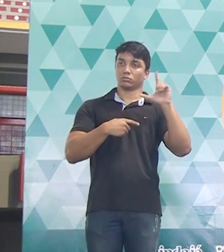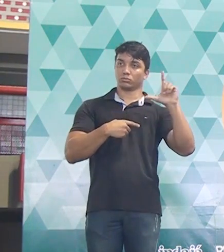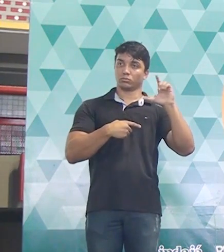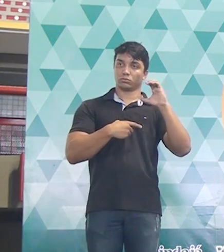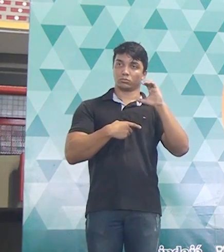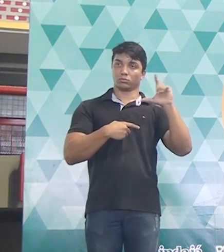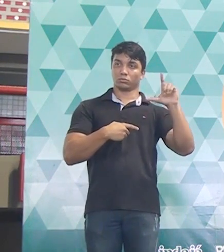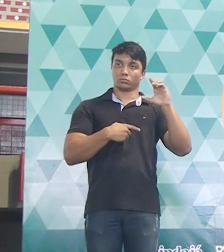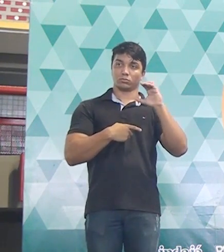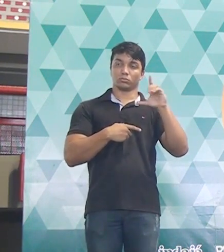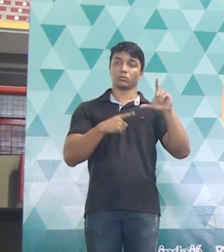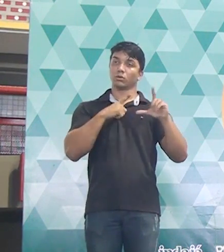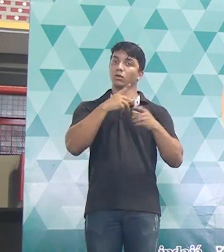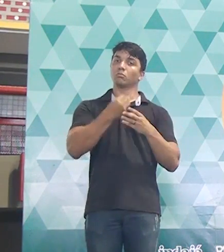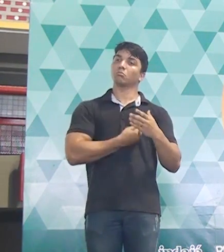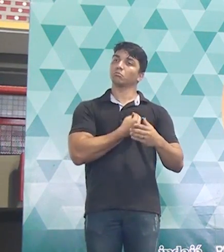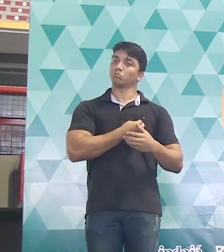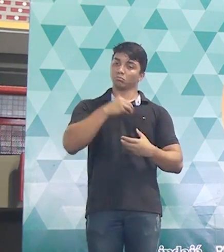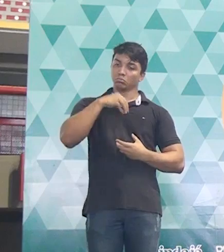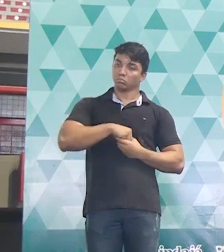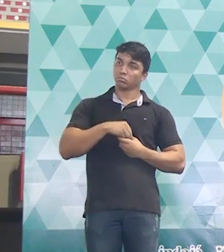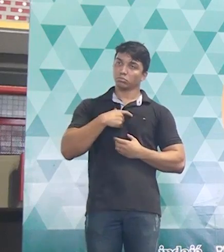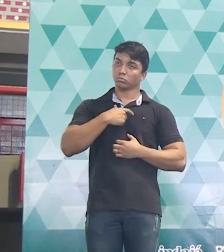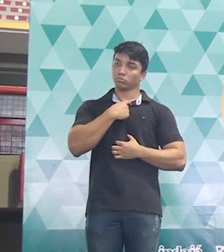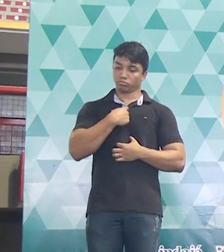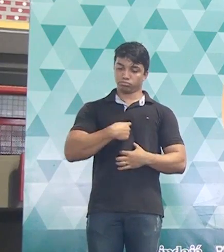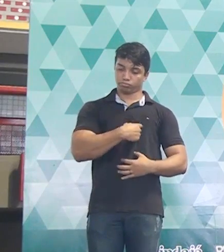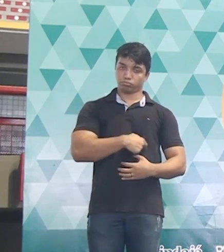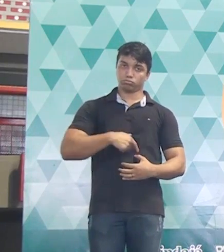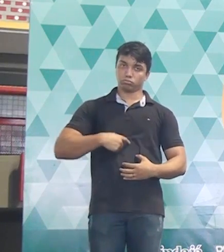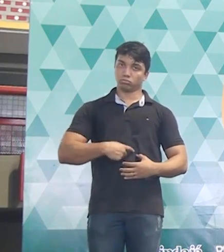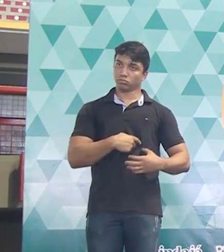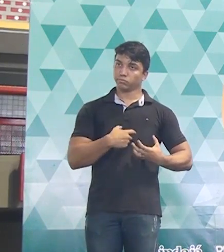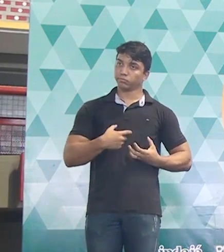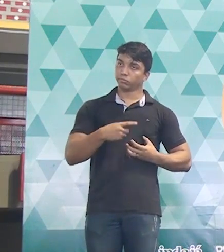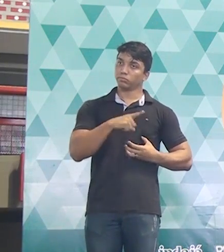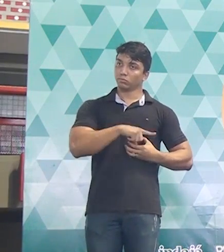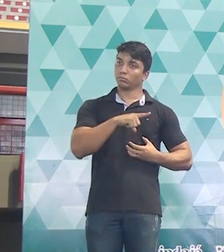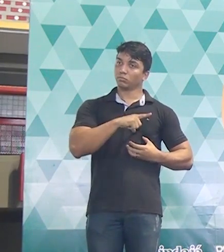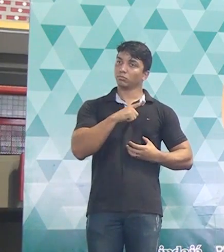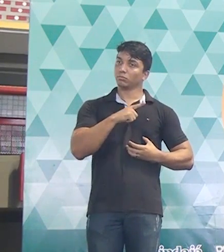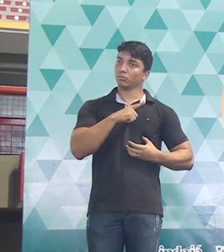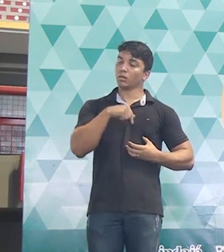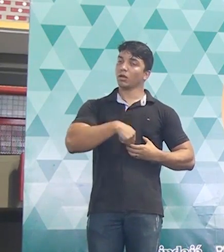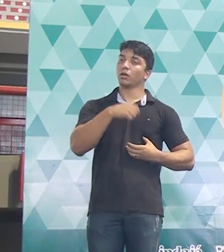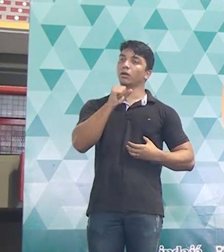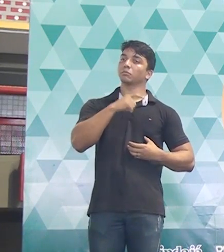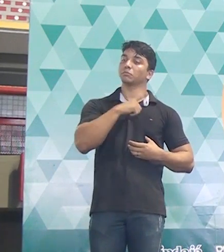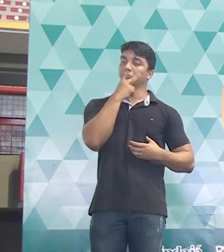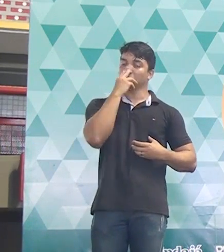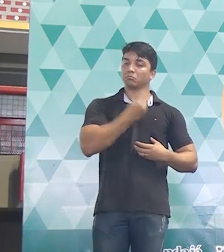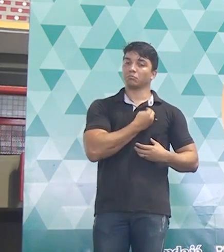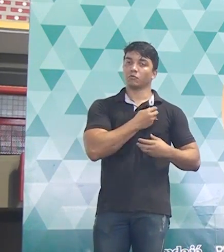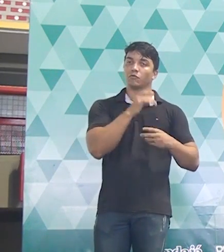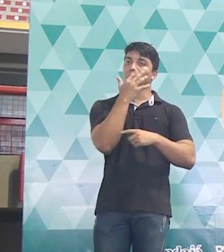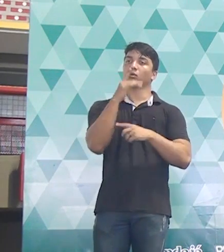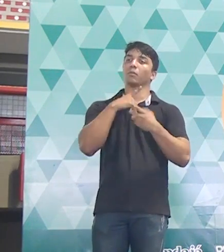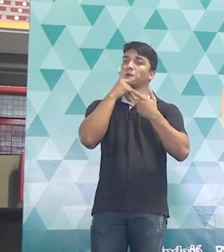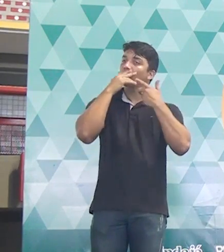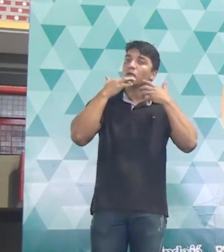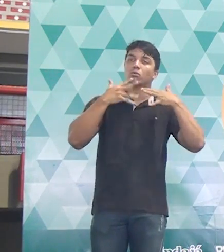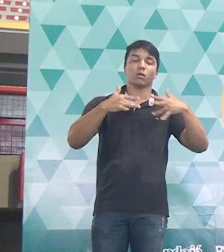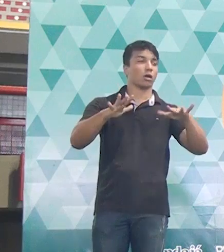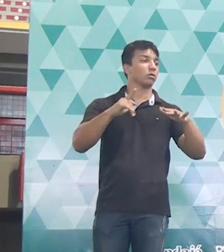existe naturalmente no meu estômago, no suco gástrico. Então muitos desses gases existem na natureza, são